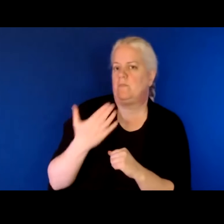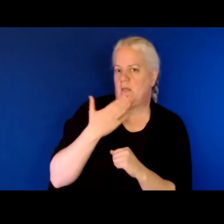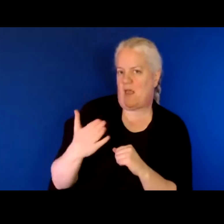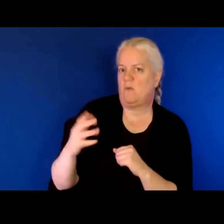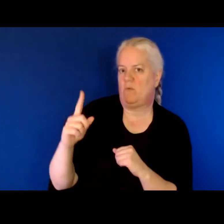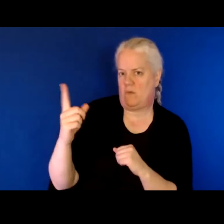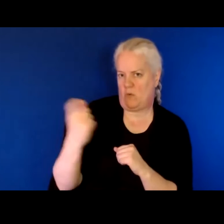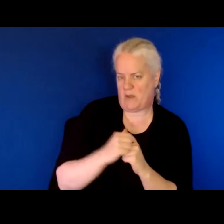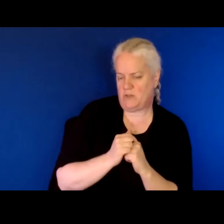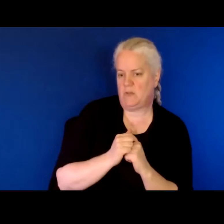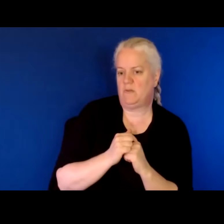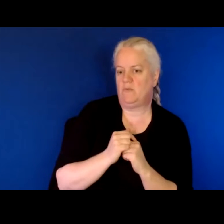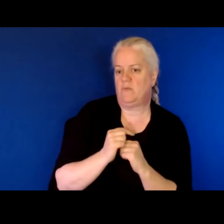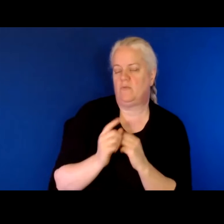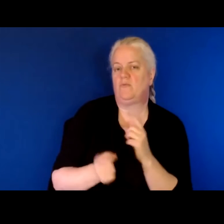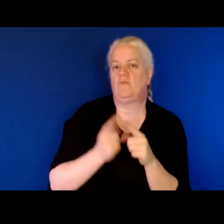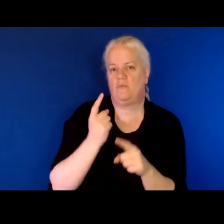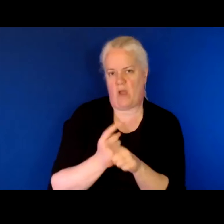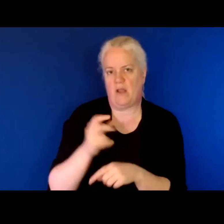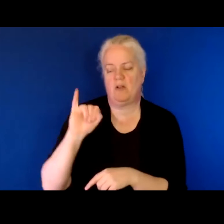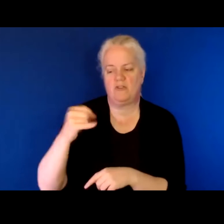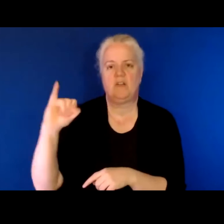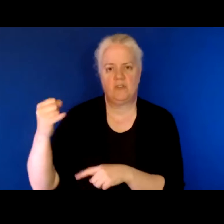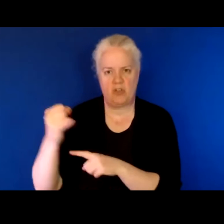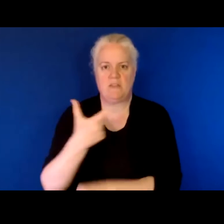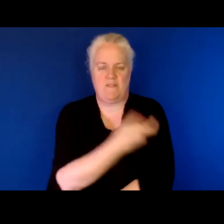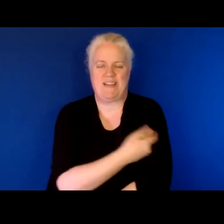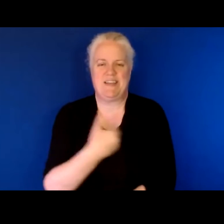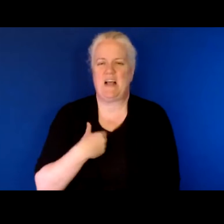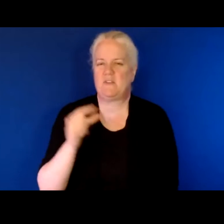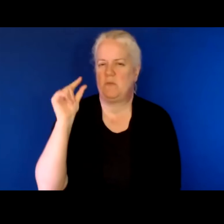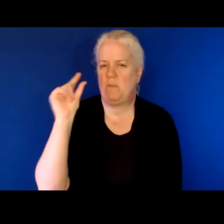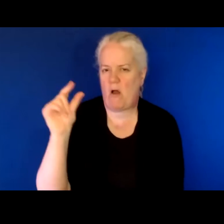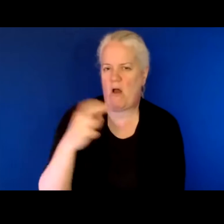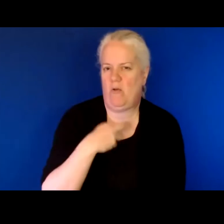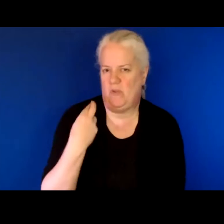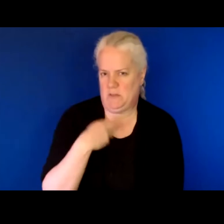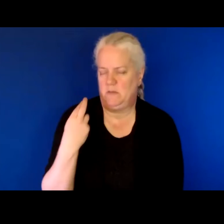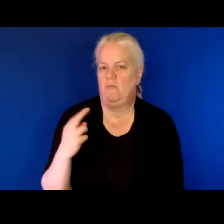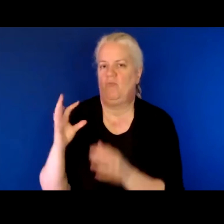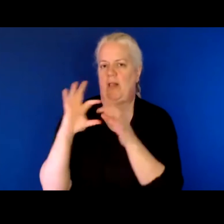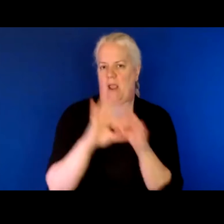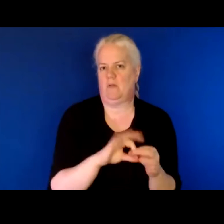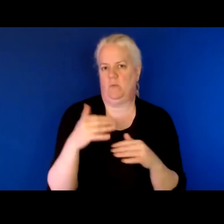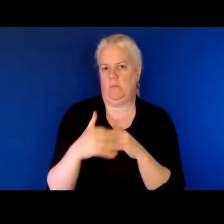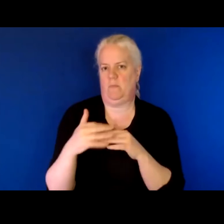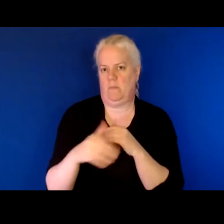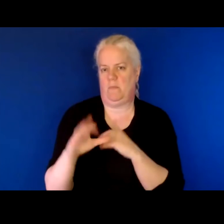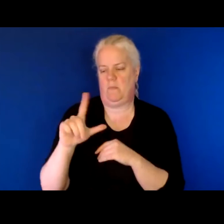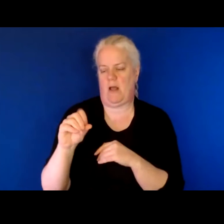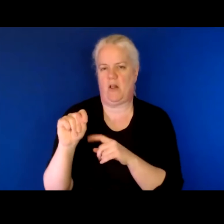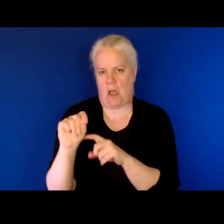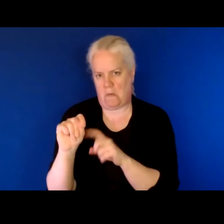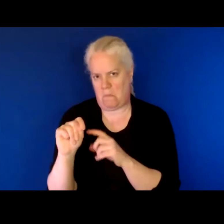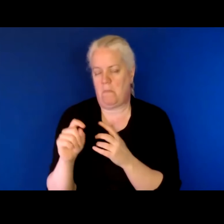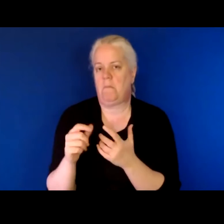不应该去接种这一类的疫苗，还是应该是接种另外两种的疫苗？那强生医